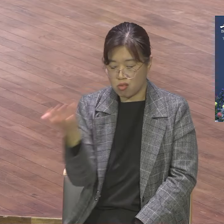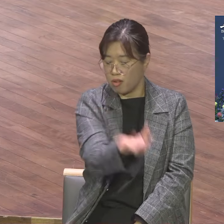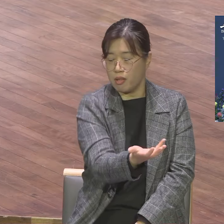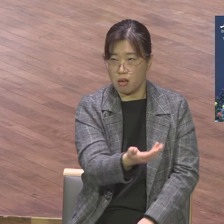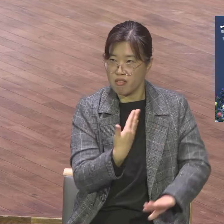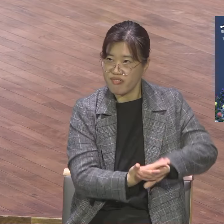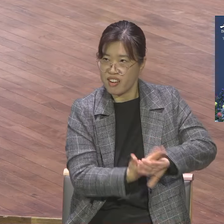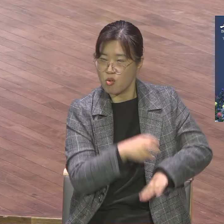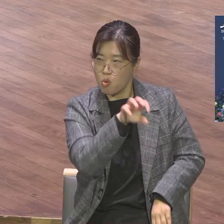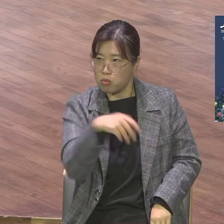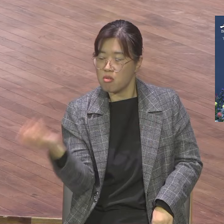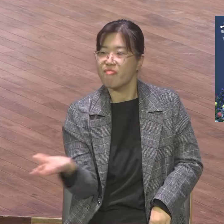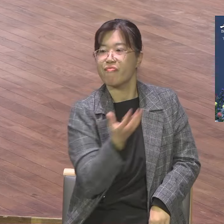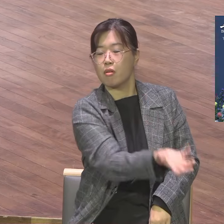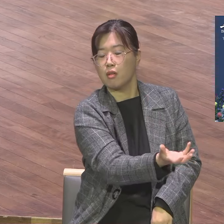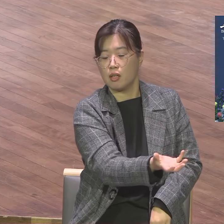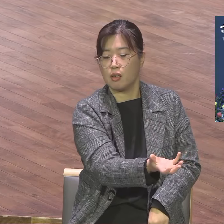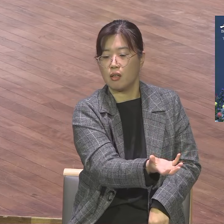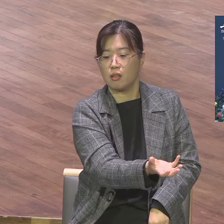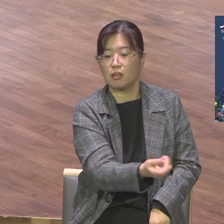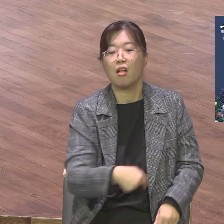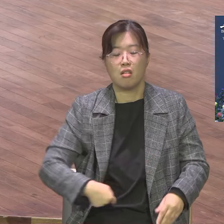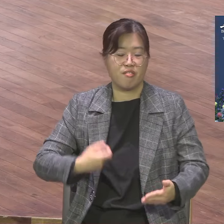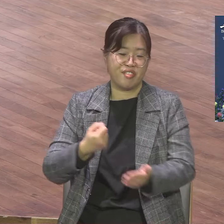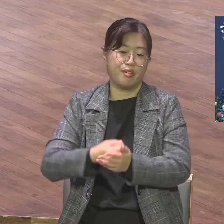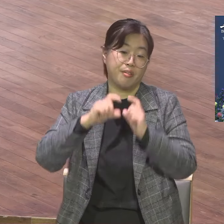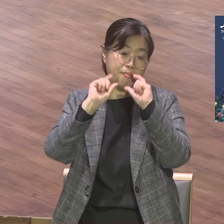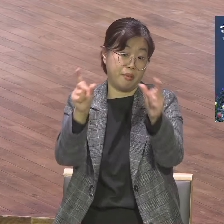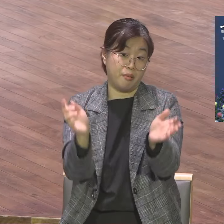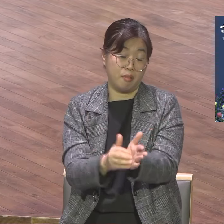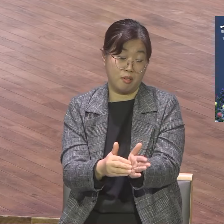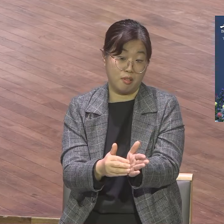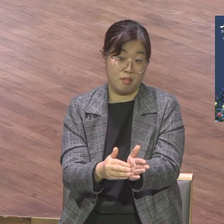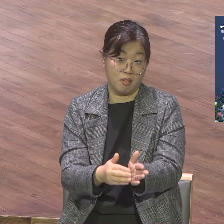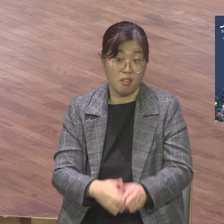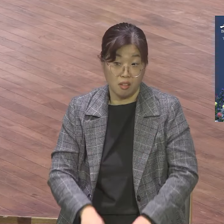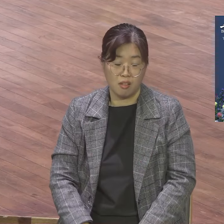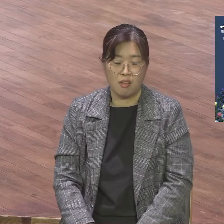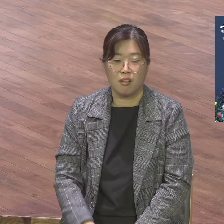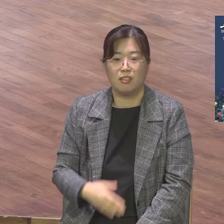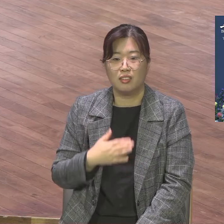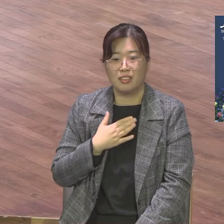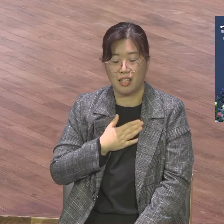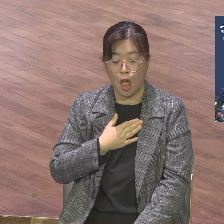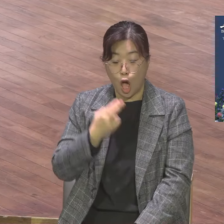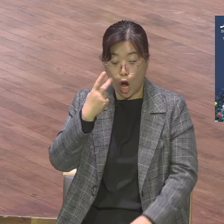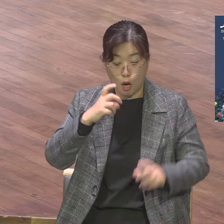캘리포니아는요 성소수자 인정입니다. 무조건 인정입니다.